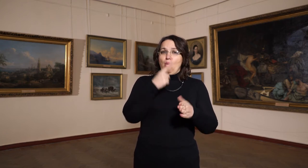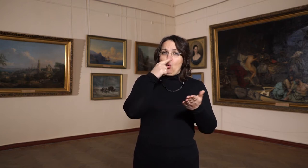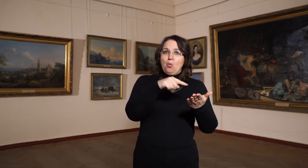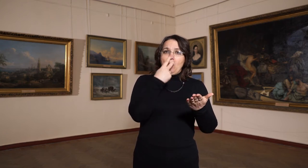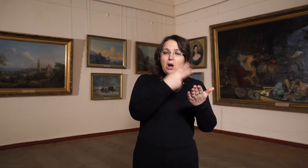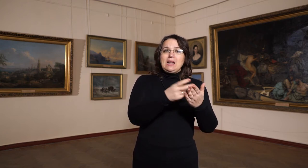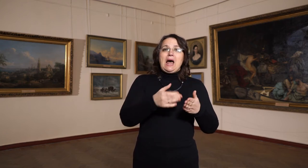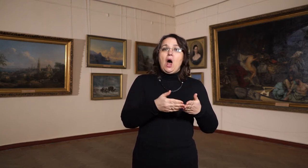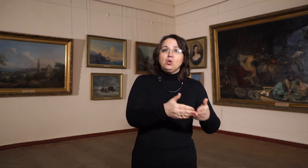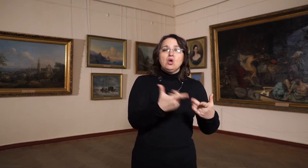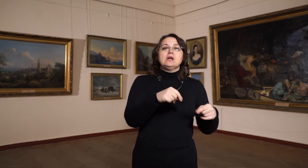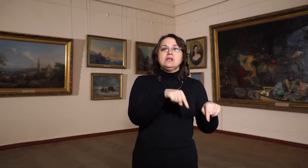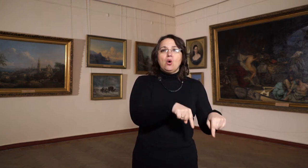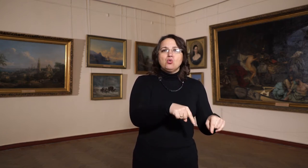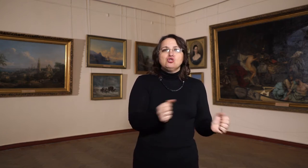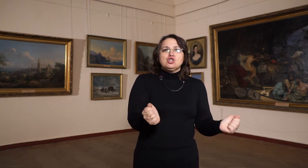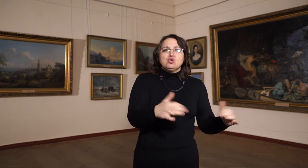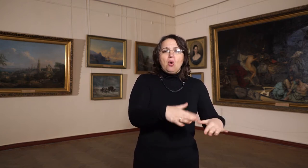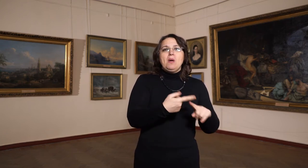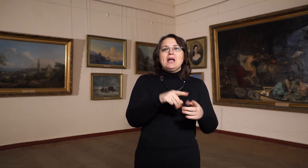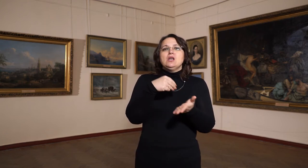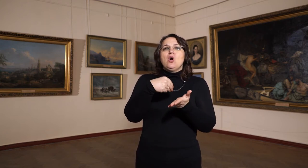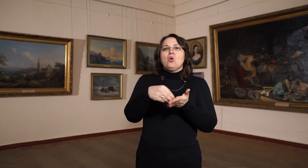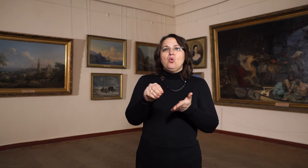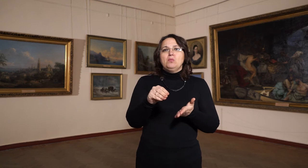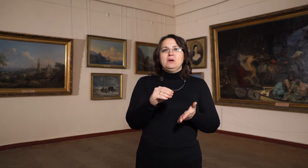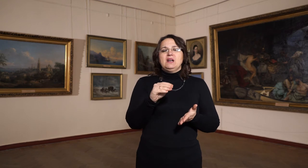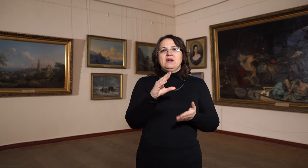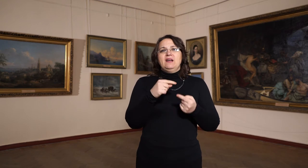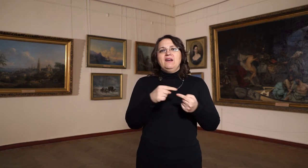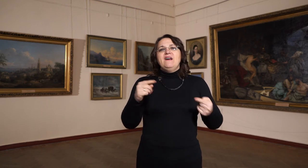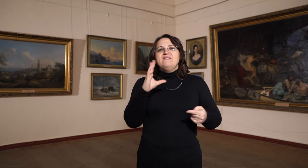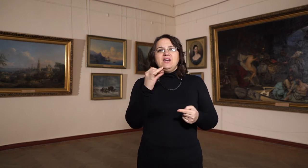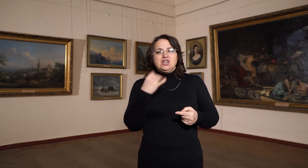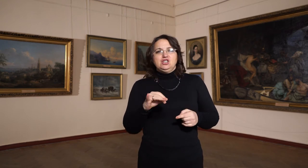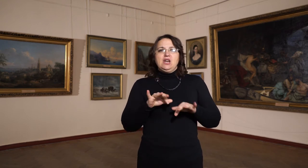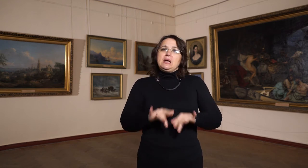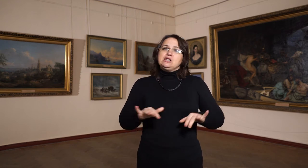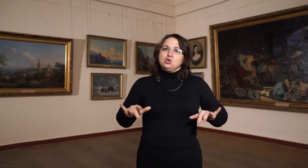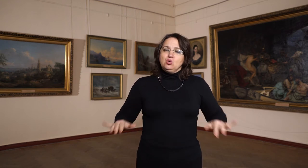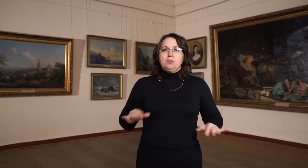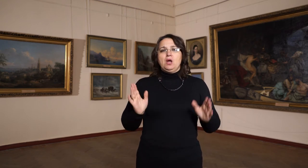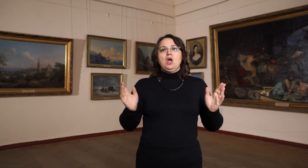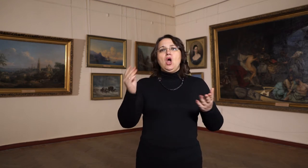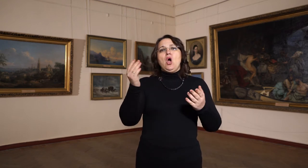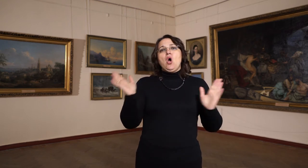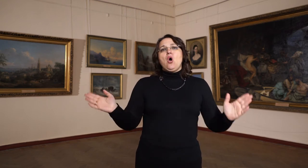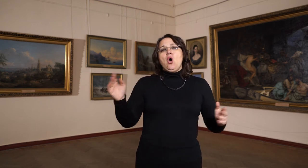лодку, где уже скопище этих купленных вещей. Музыкальный инструмент кефара, ковры, ткани и живые